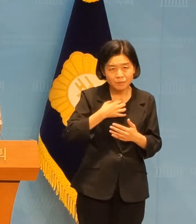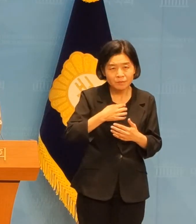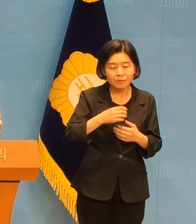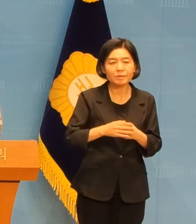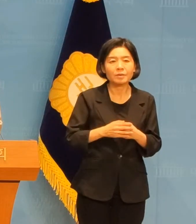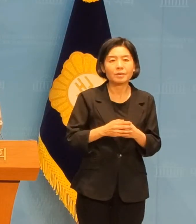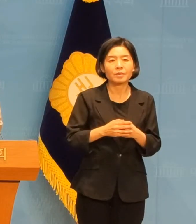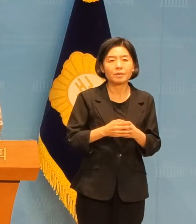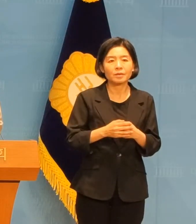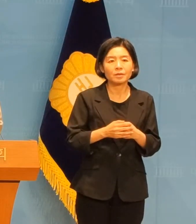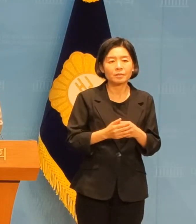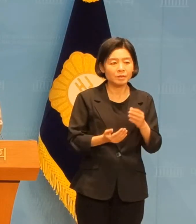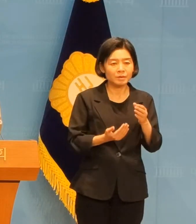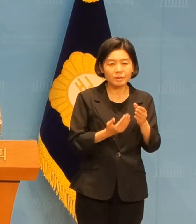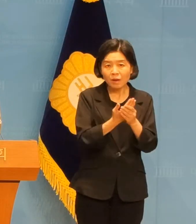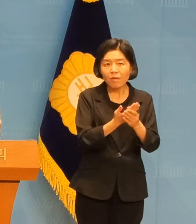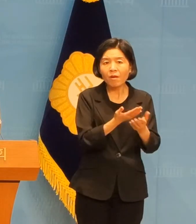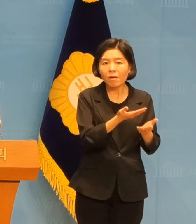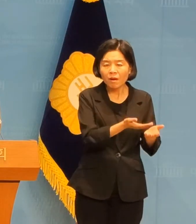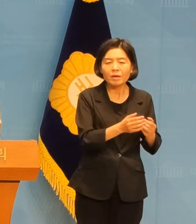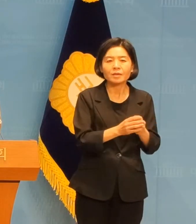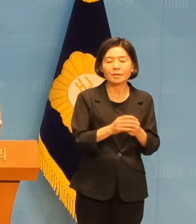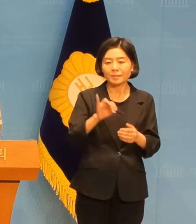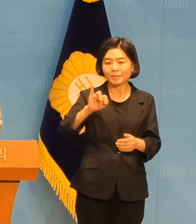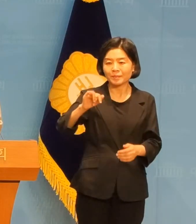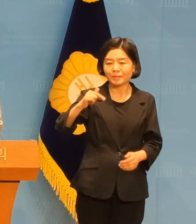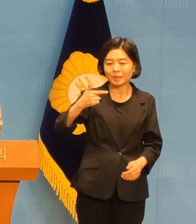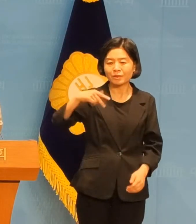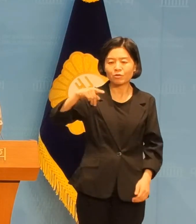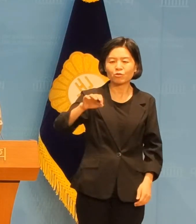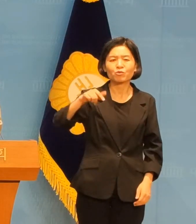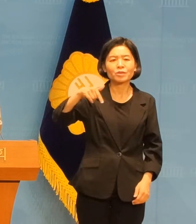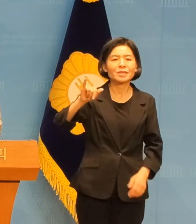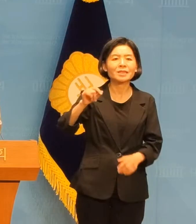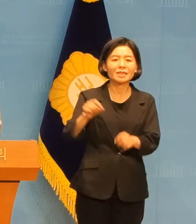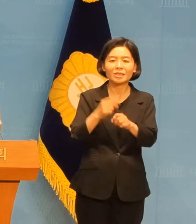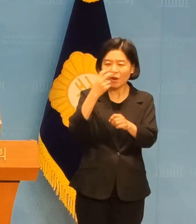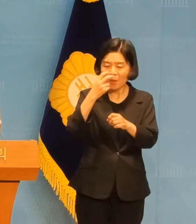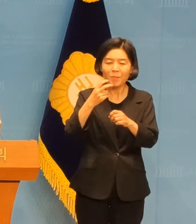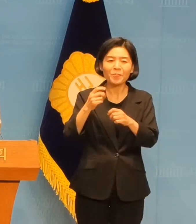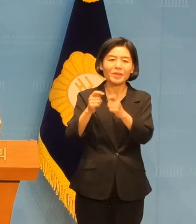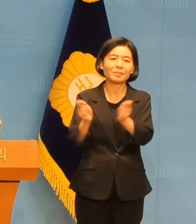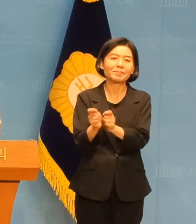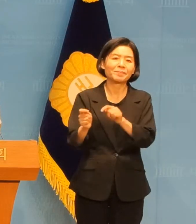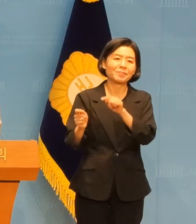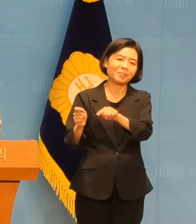이러한 상태에 이르게 한 우리 민중기 특검팀의 수사 관계자들에게